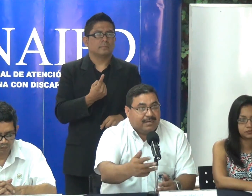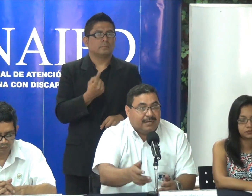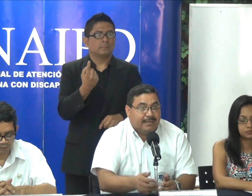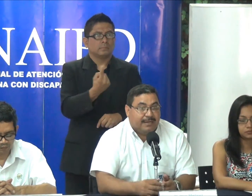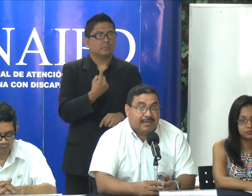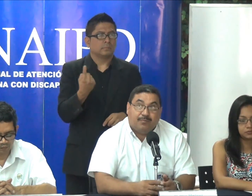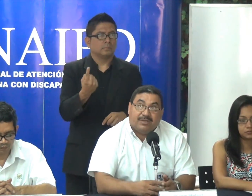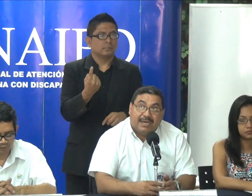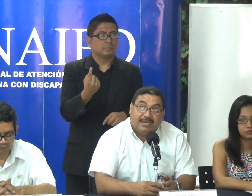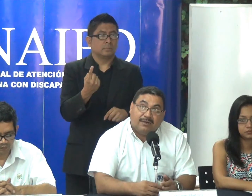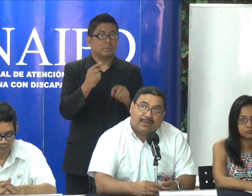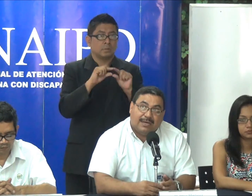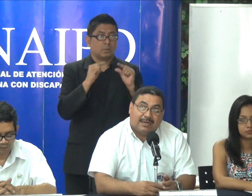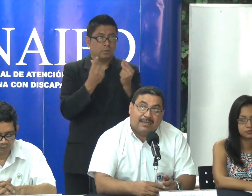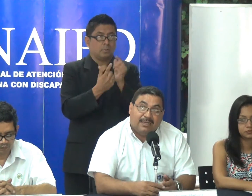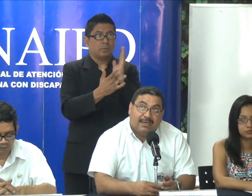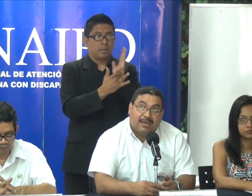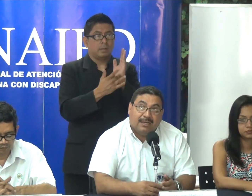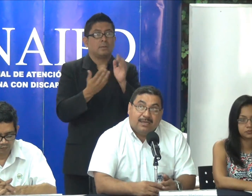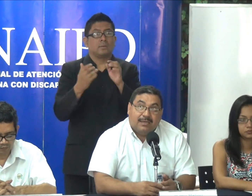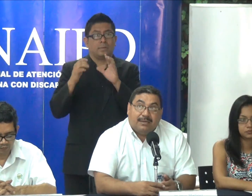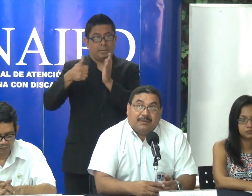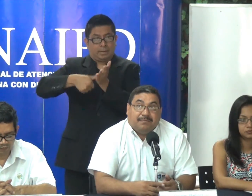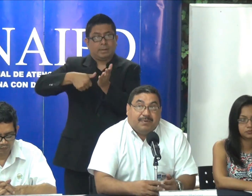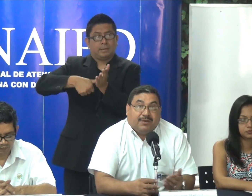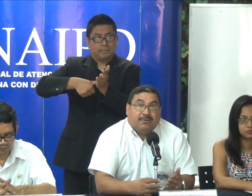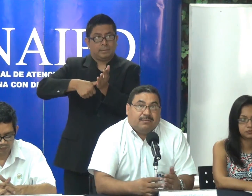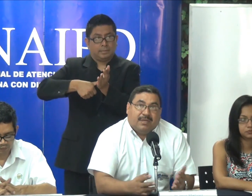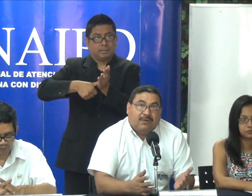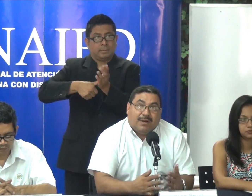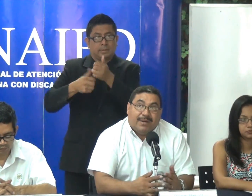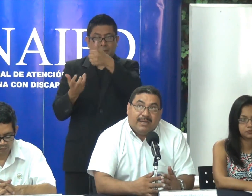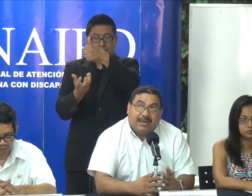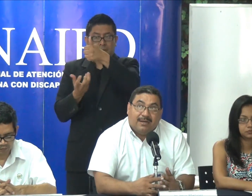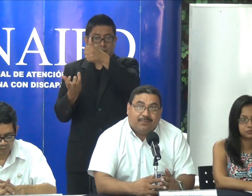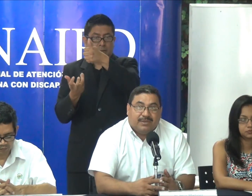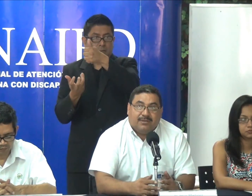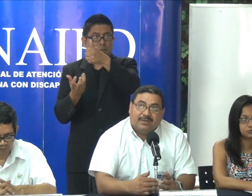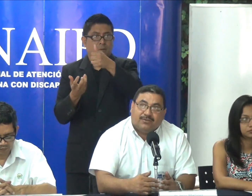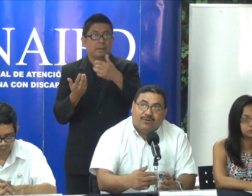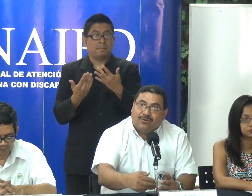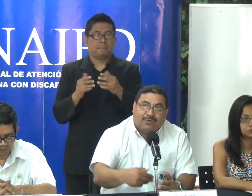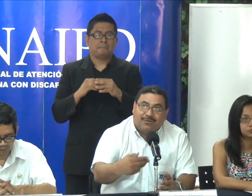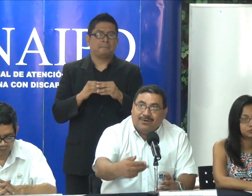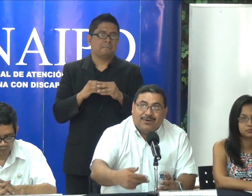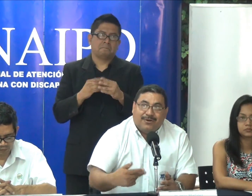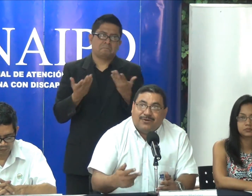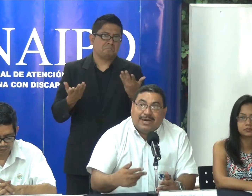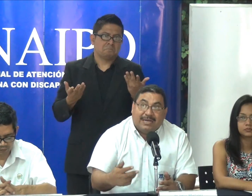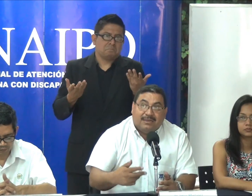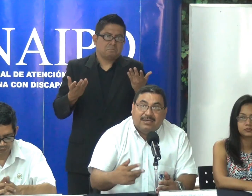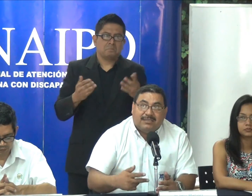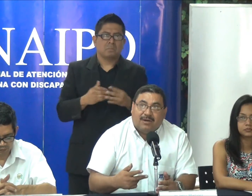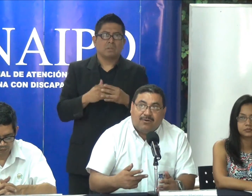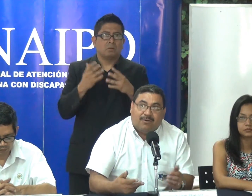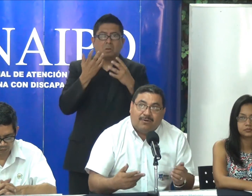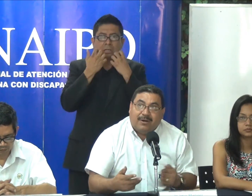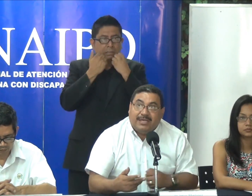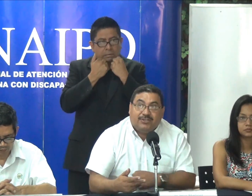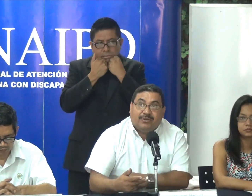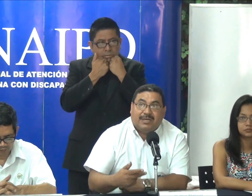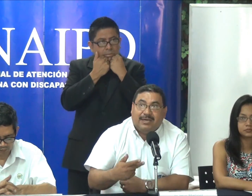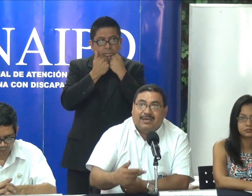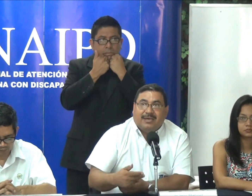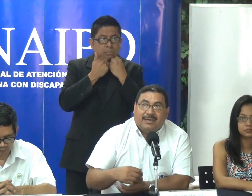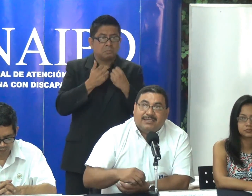miembros del equipo técnico de la alcaldía, pero de igual manera eso no garantiza o no